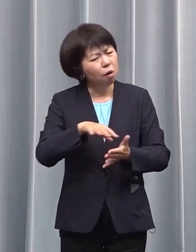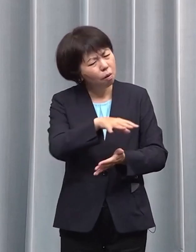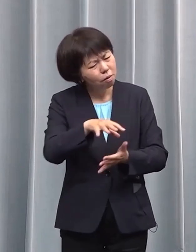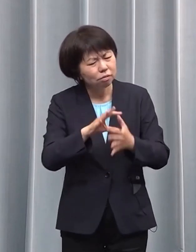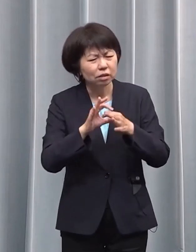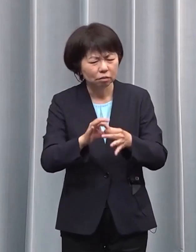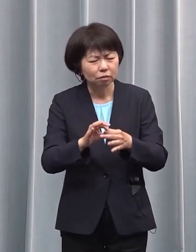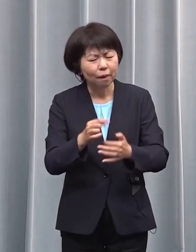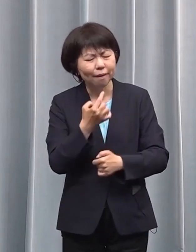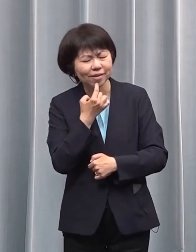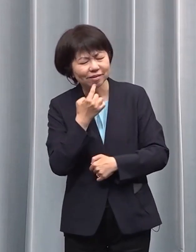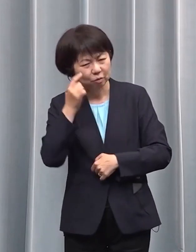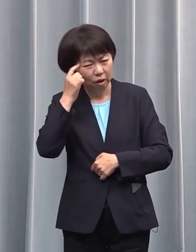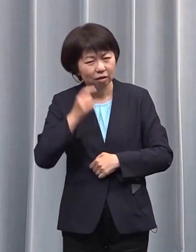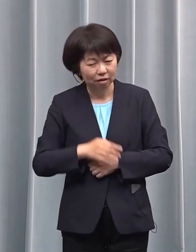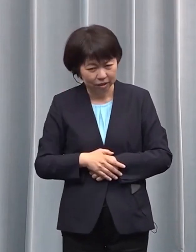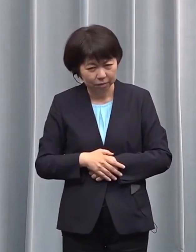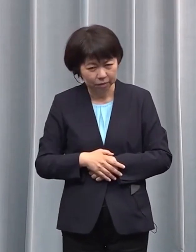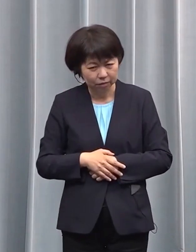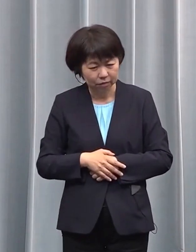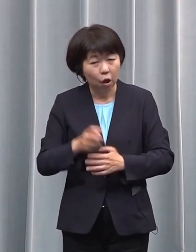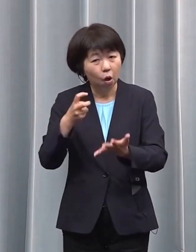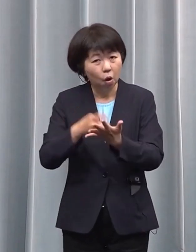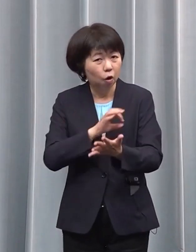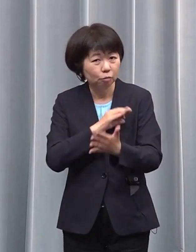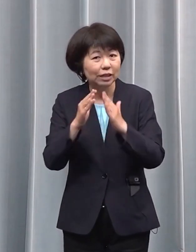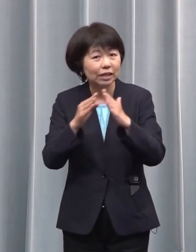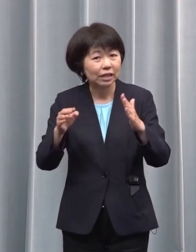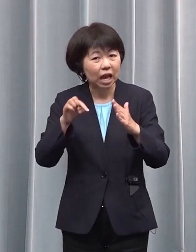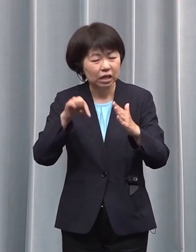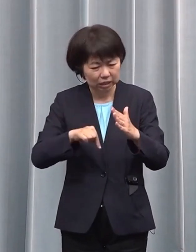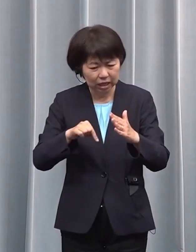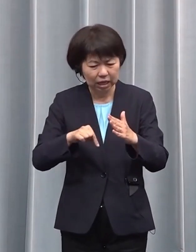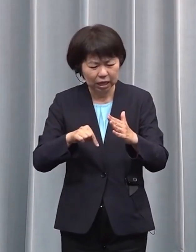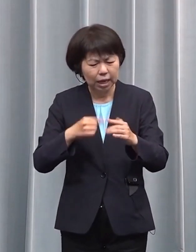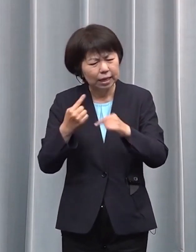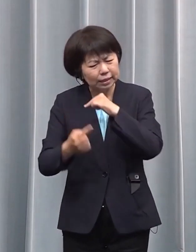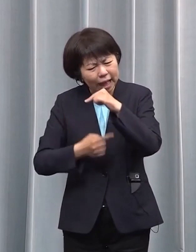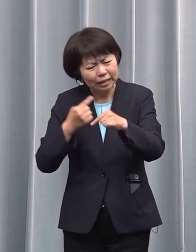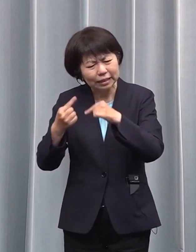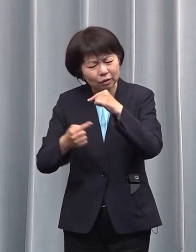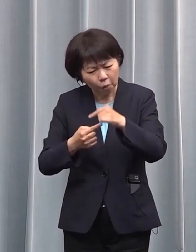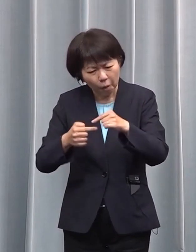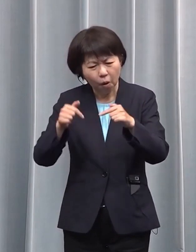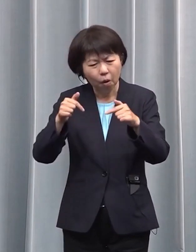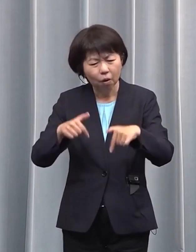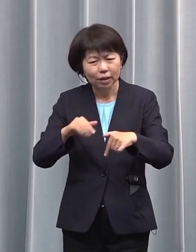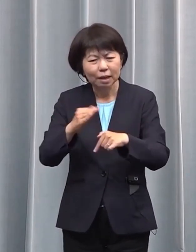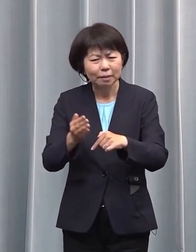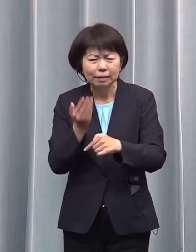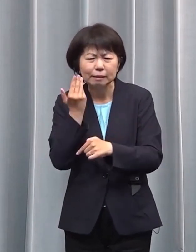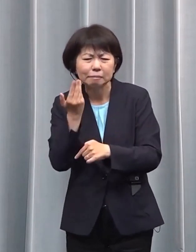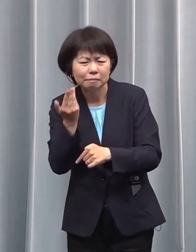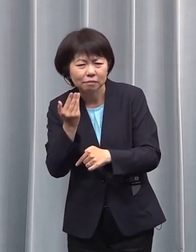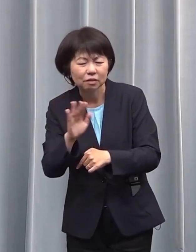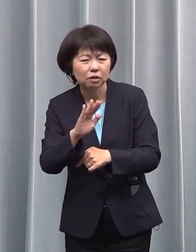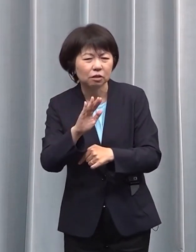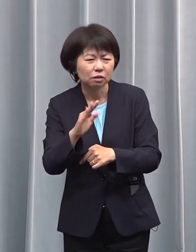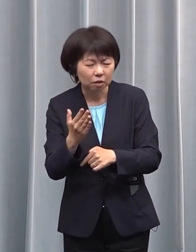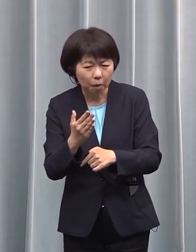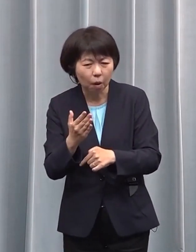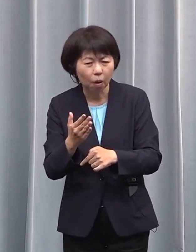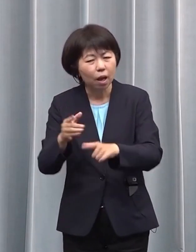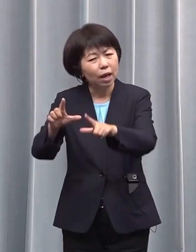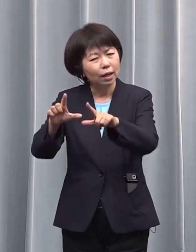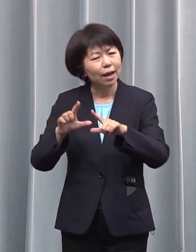はやはり何度も法務委員会で斉藤大臣、西山さんに追及してますけれど、適切な回答が出てないんですね。でこういったことを含め